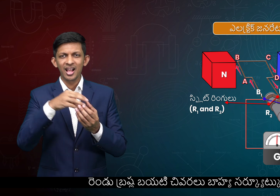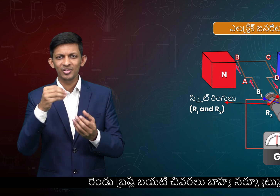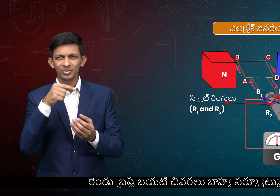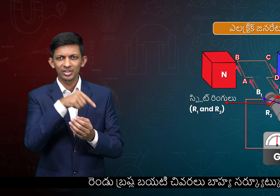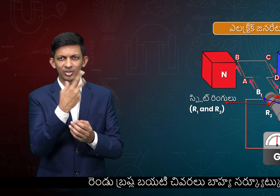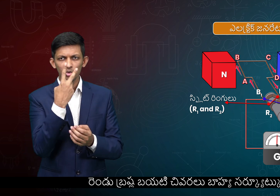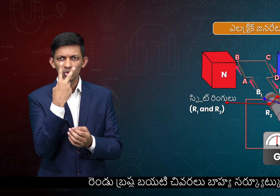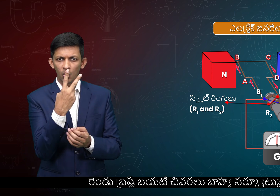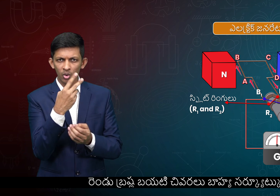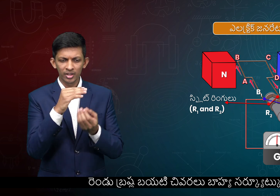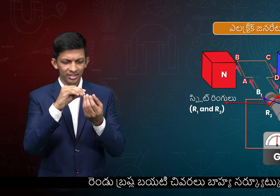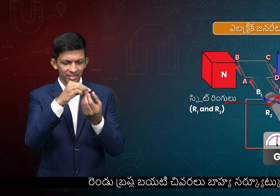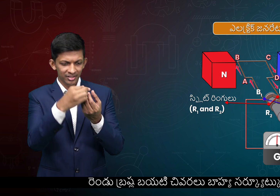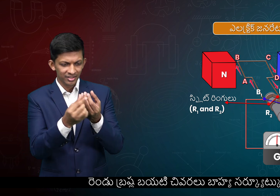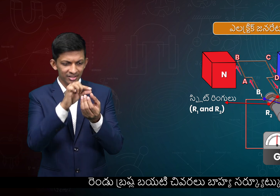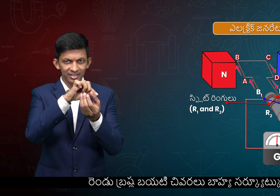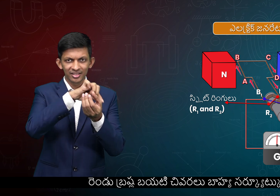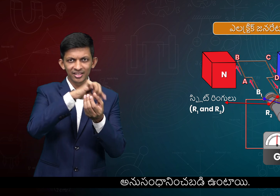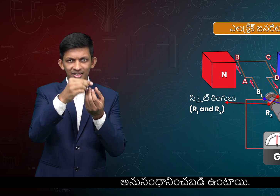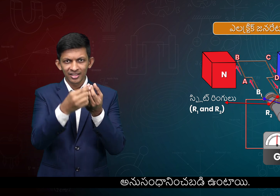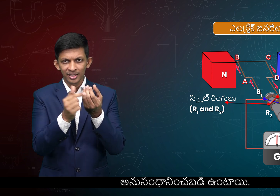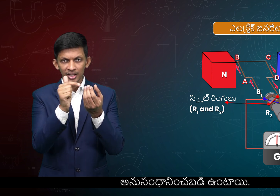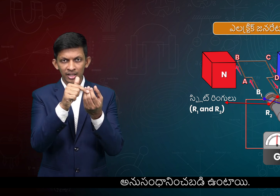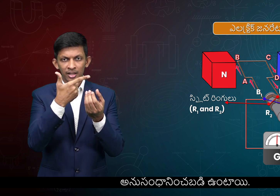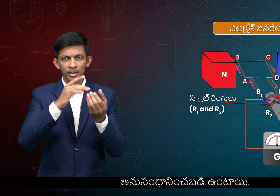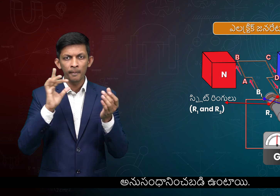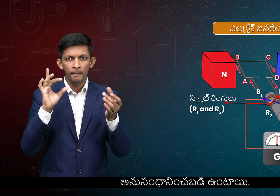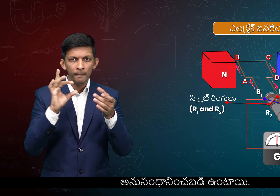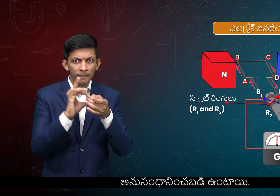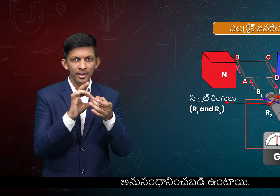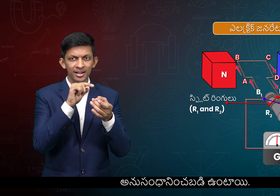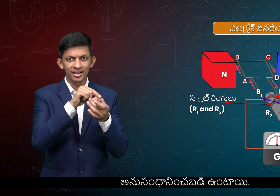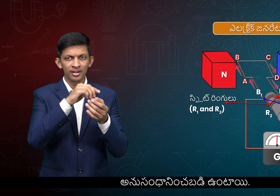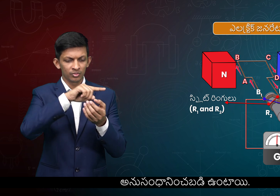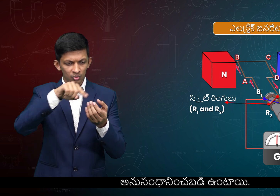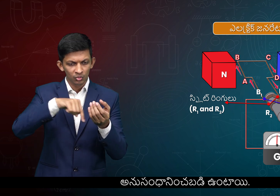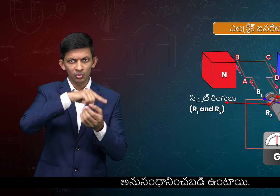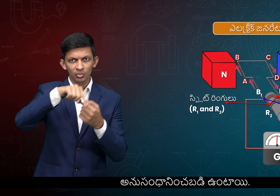రెండు బ్రష్ల బయట చివరలు బాహ్య సర్క్యూట్కు అనుసంధానించబడి ఉంటాయి.